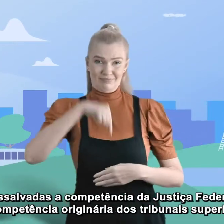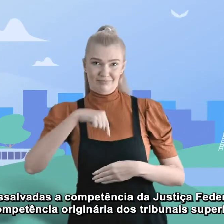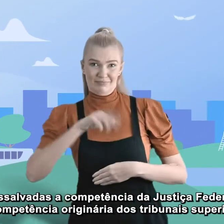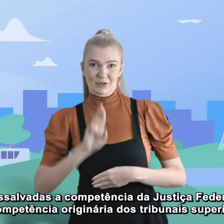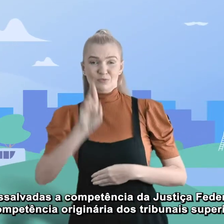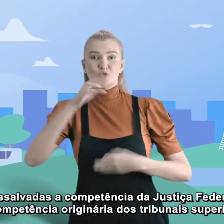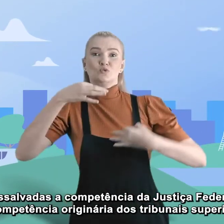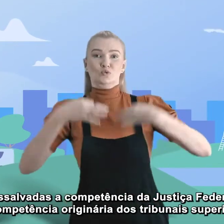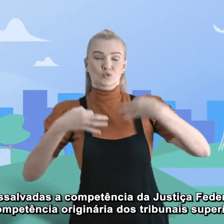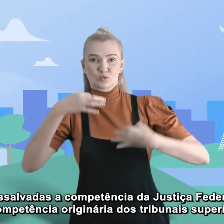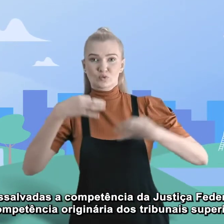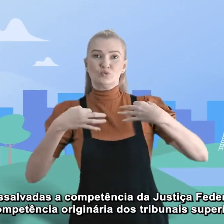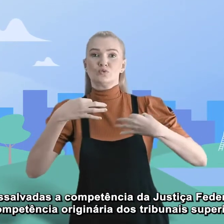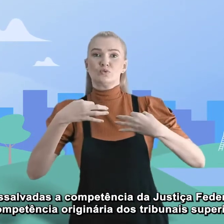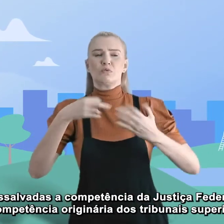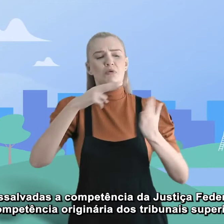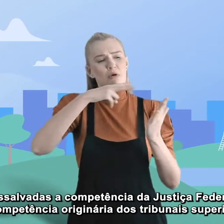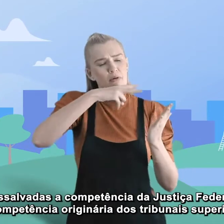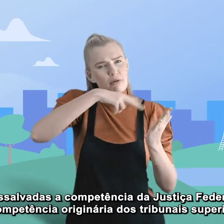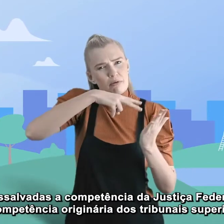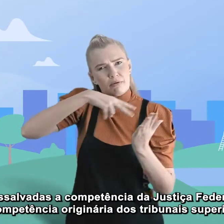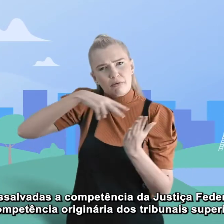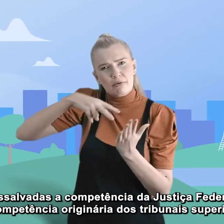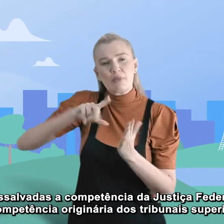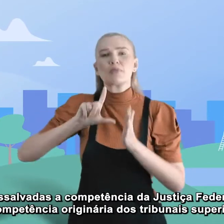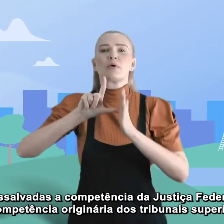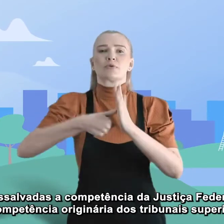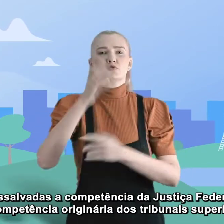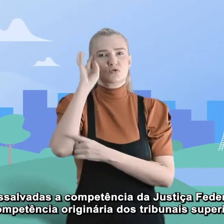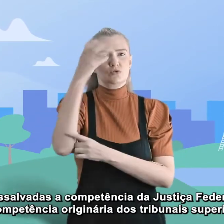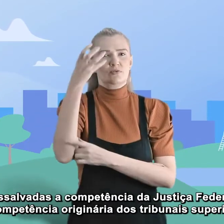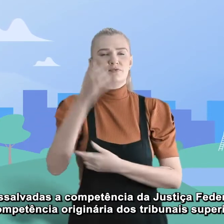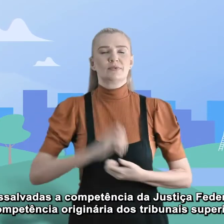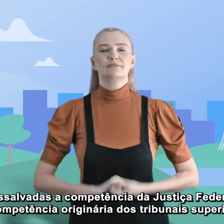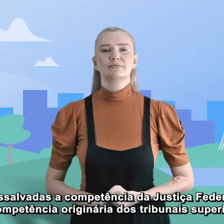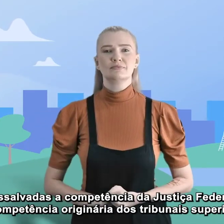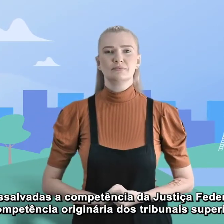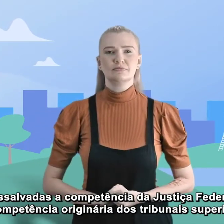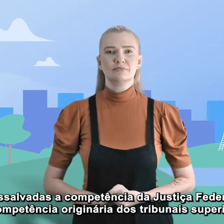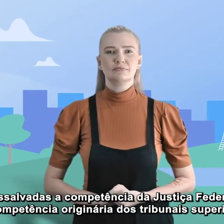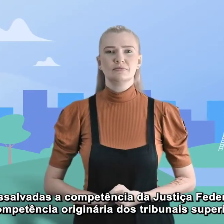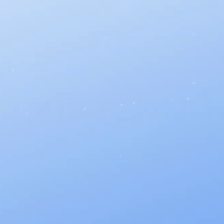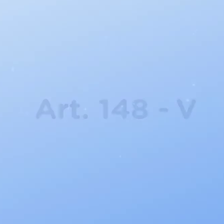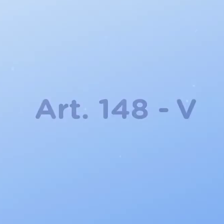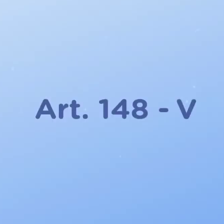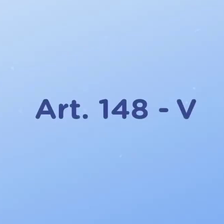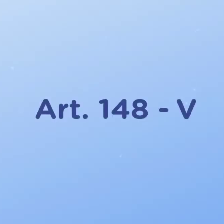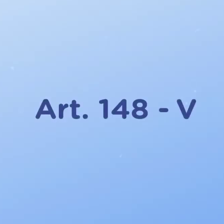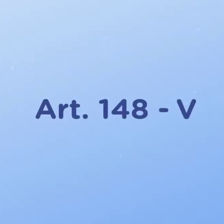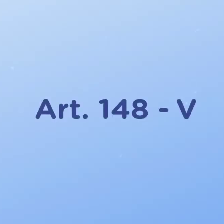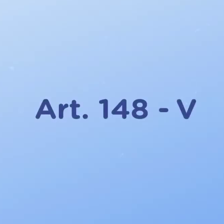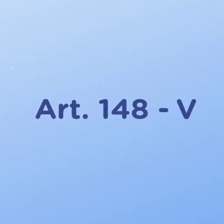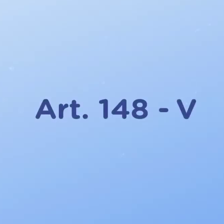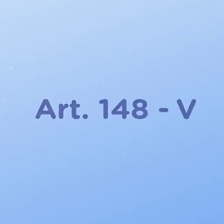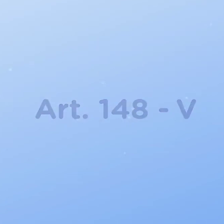da Justiça Federal e a competência originária dos tribunais superiores. Artigo 148, inciso 5º.